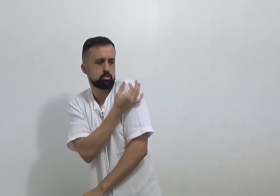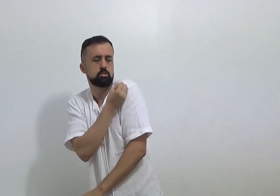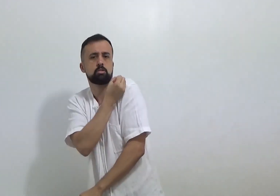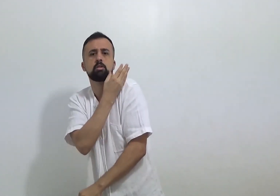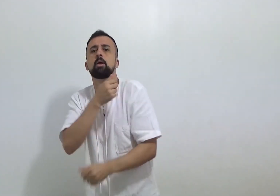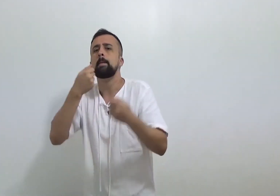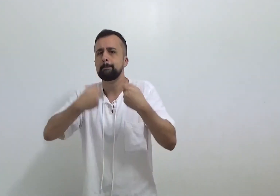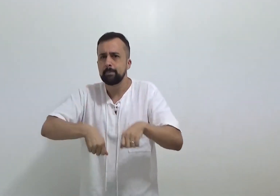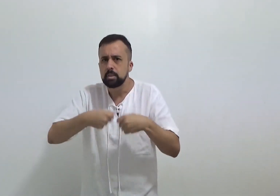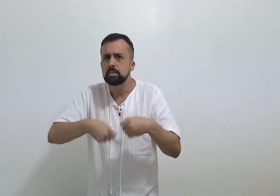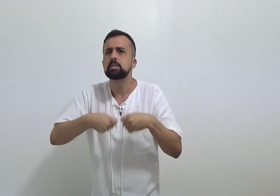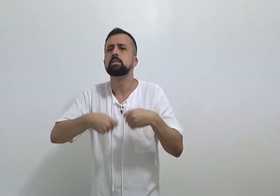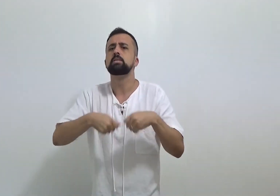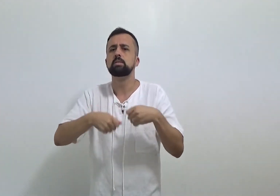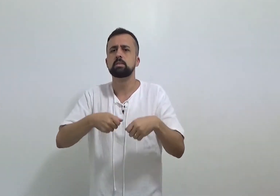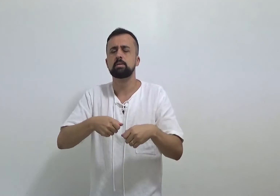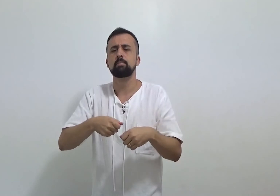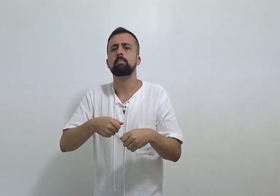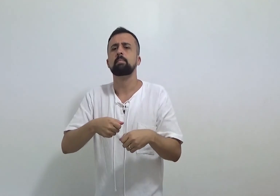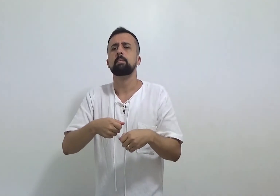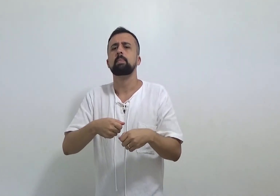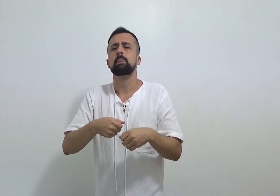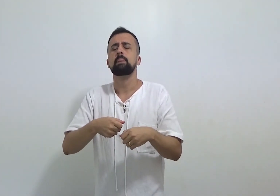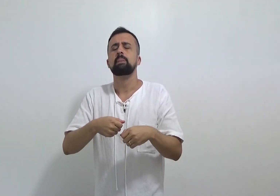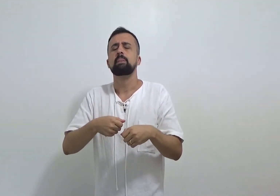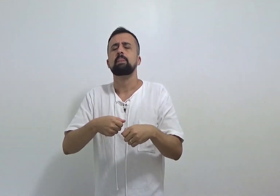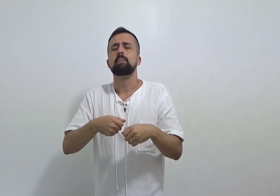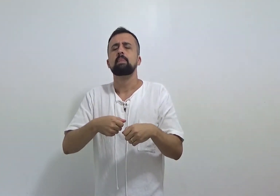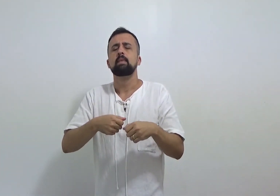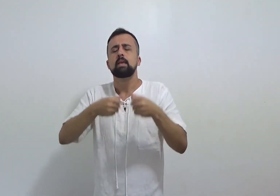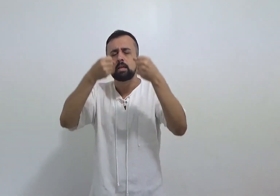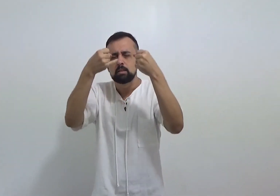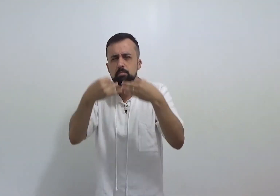Em todos os níveis e modalidades da educação escolar indígena,